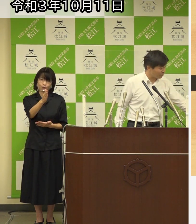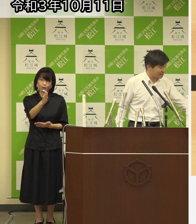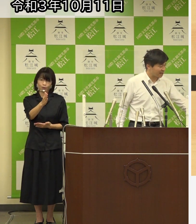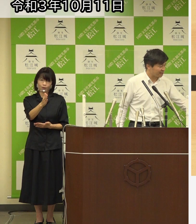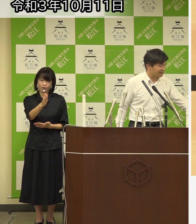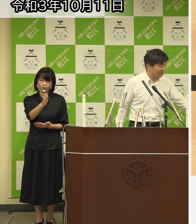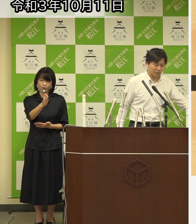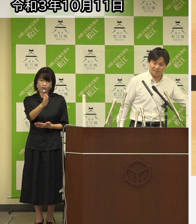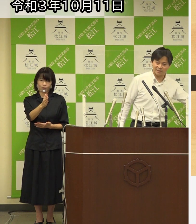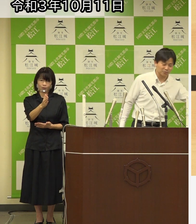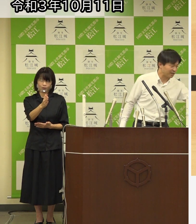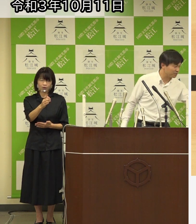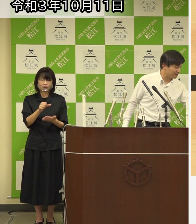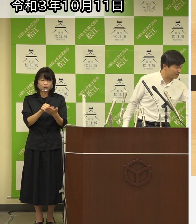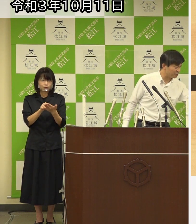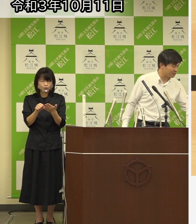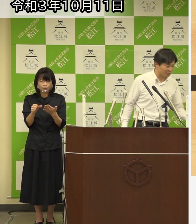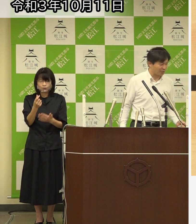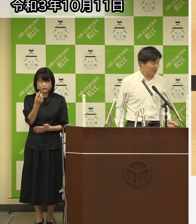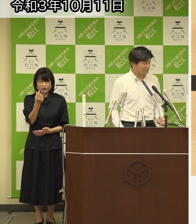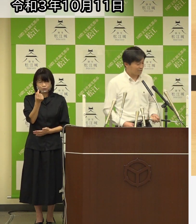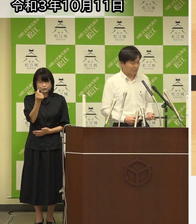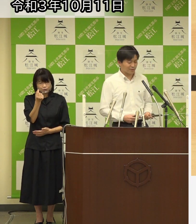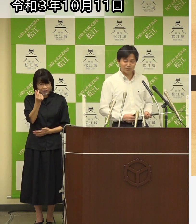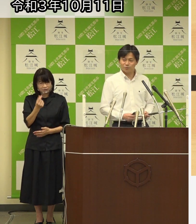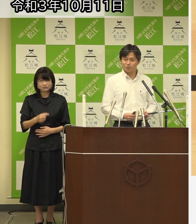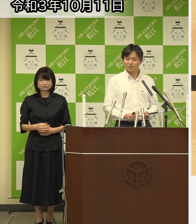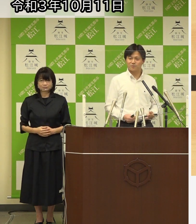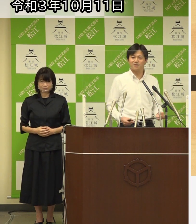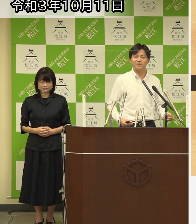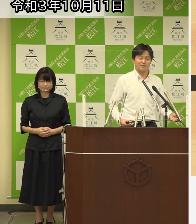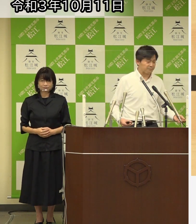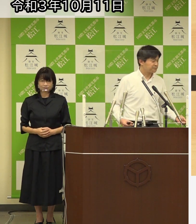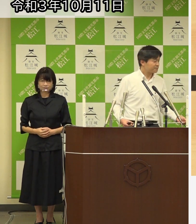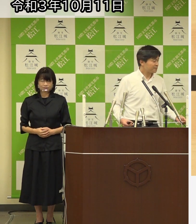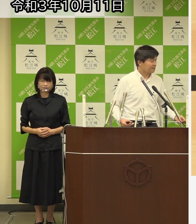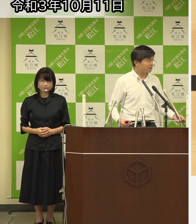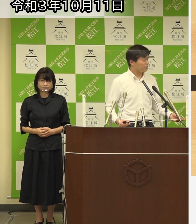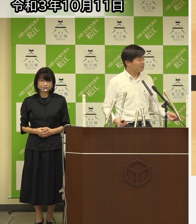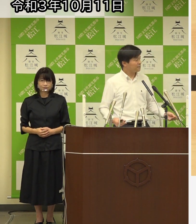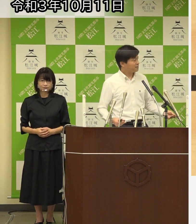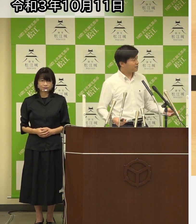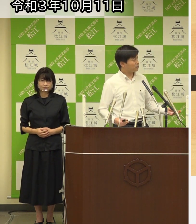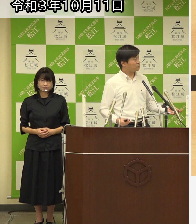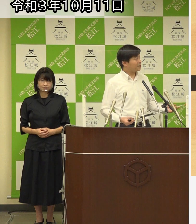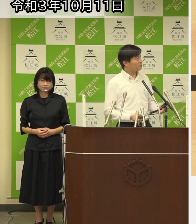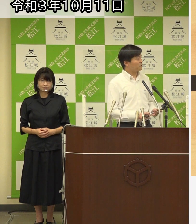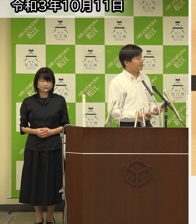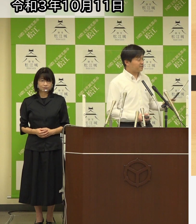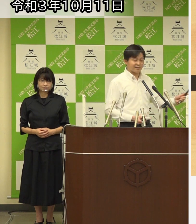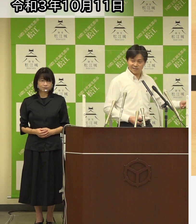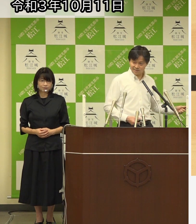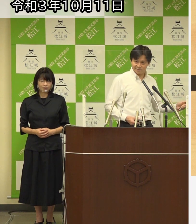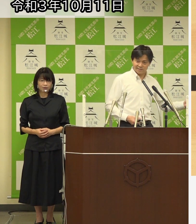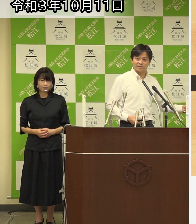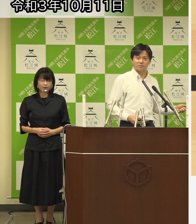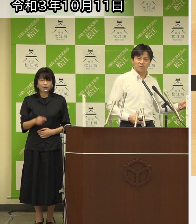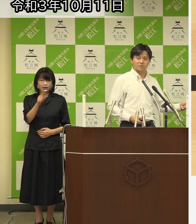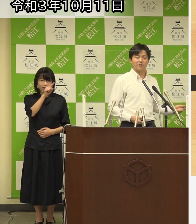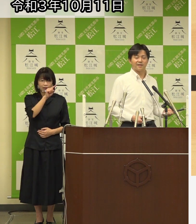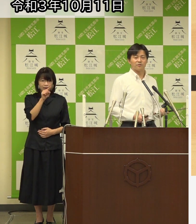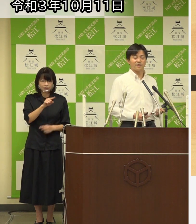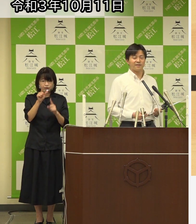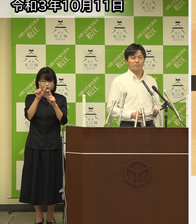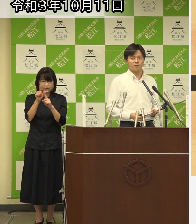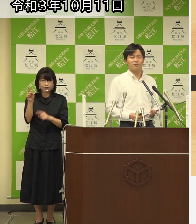まだその3桁台といいますか、数百人で推移しているというふうな状況でございまして、 これはあの SNS ですけども